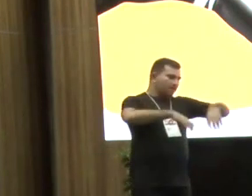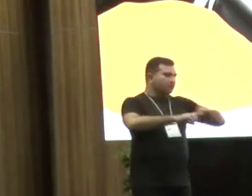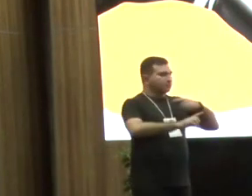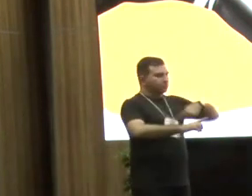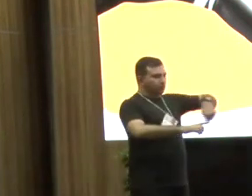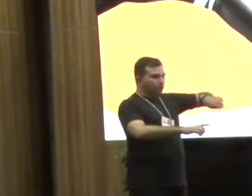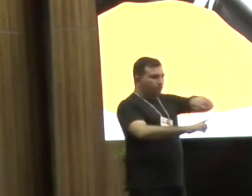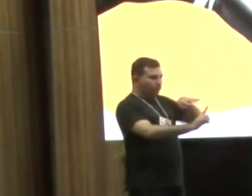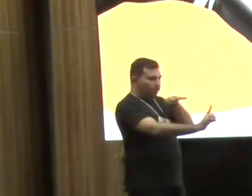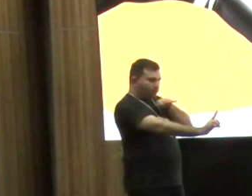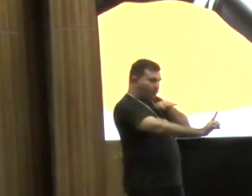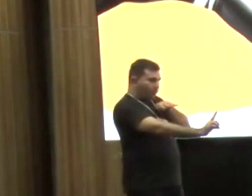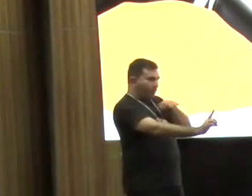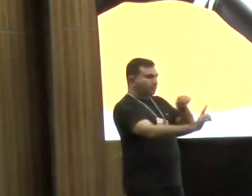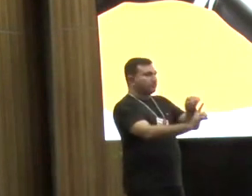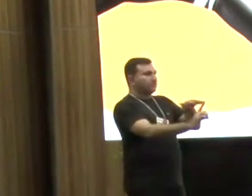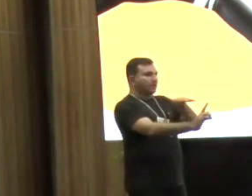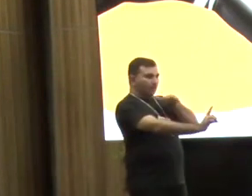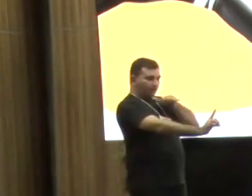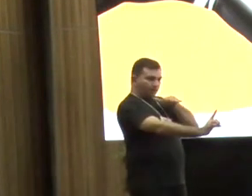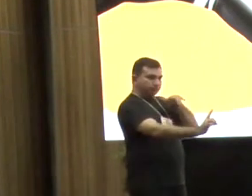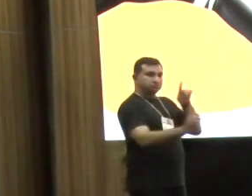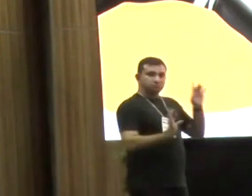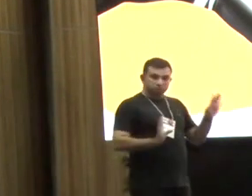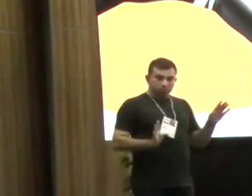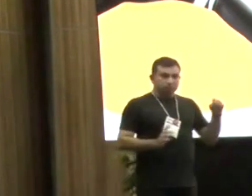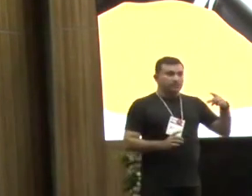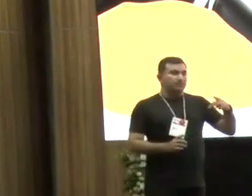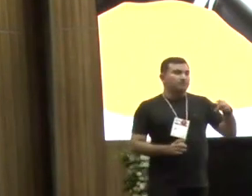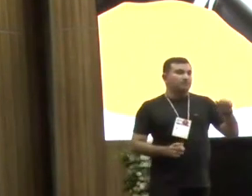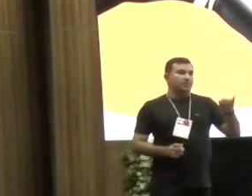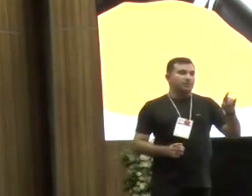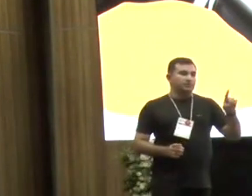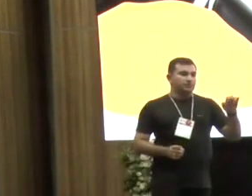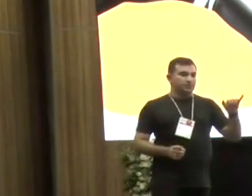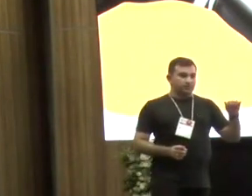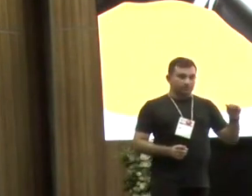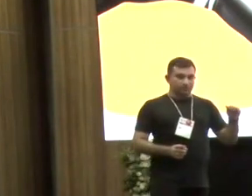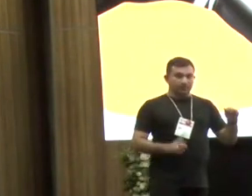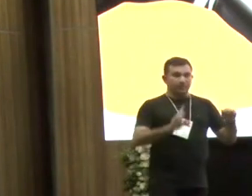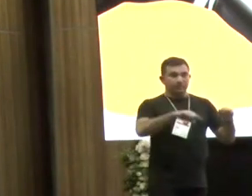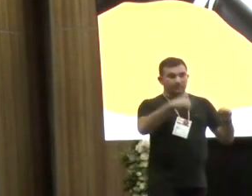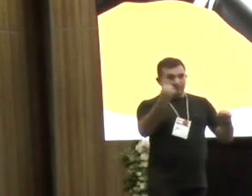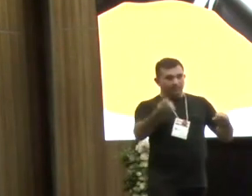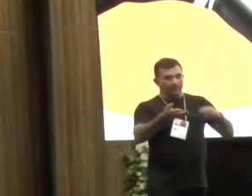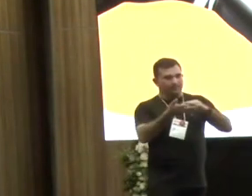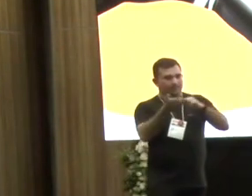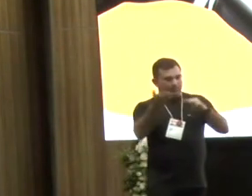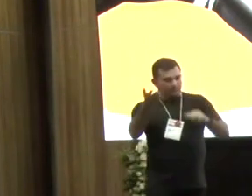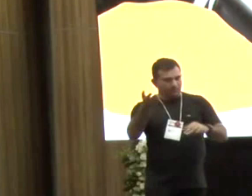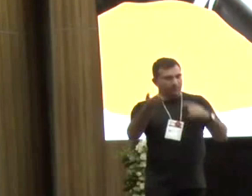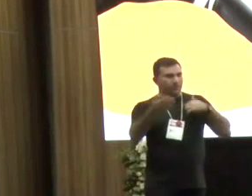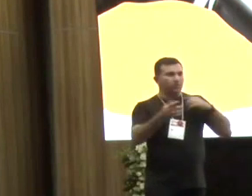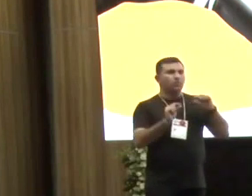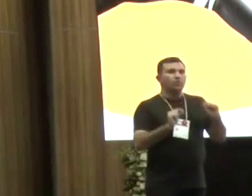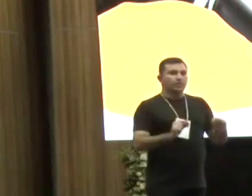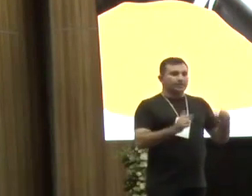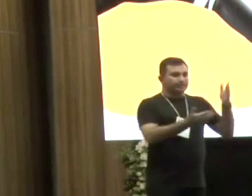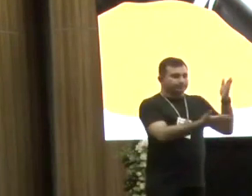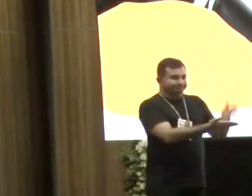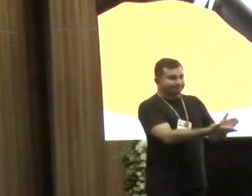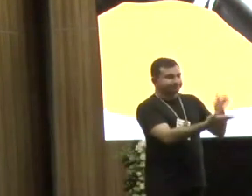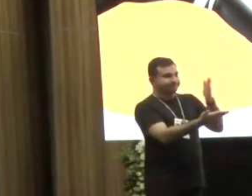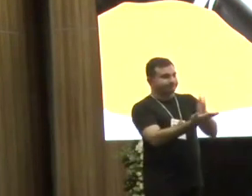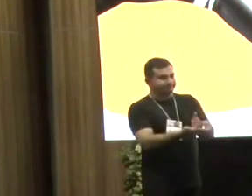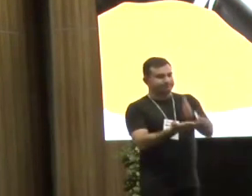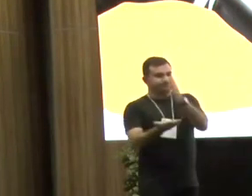Com método, que o Kant vai estudar super bem, é que eu divido as ciências